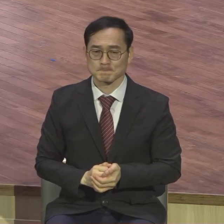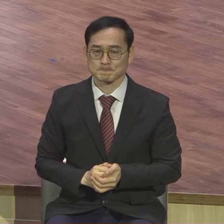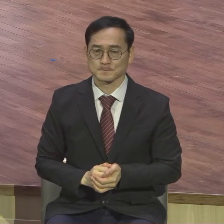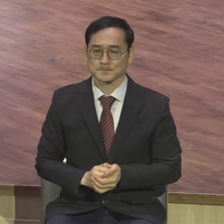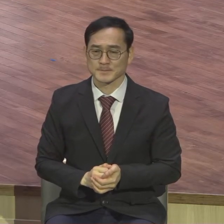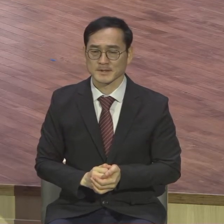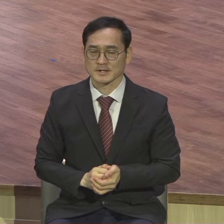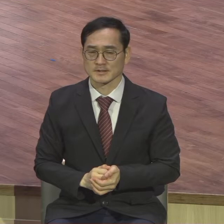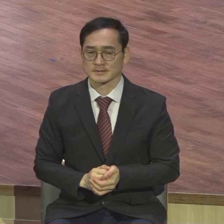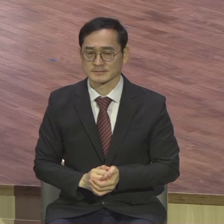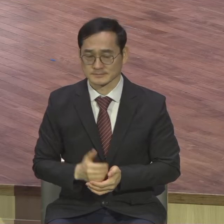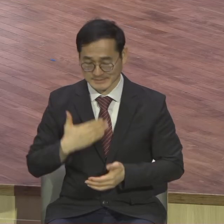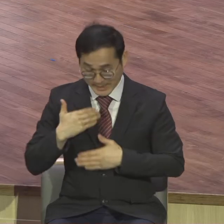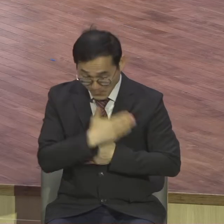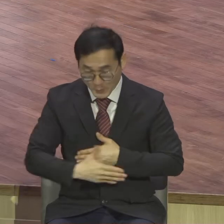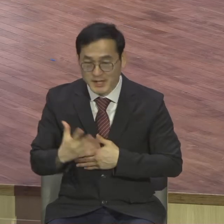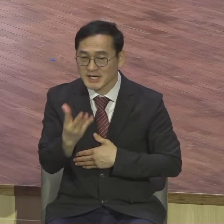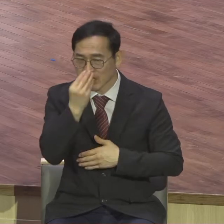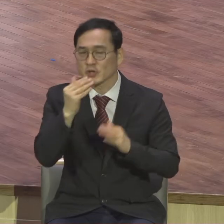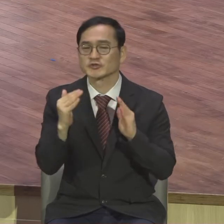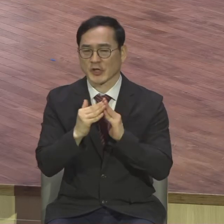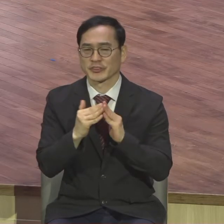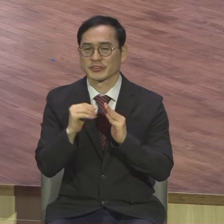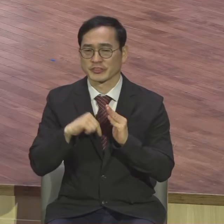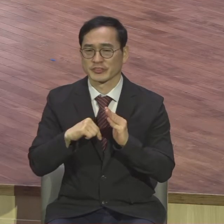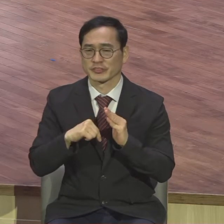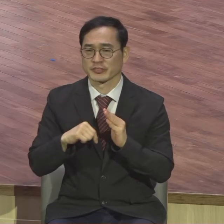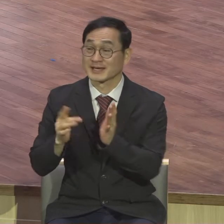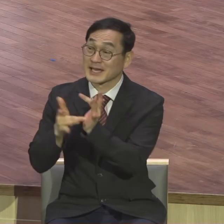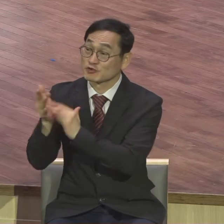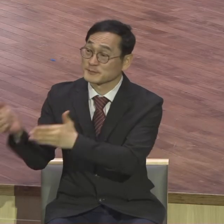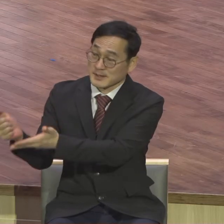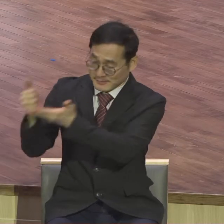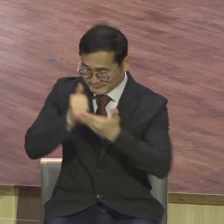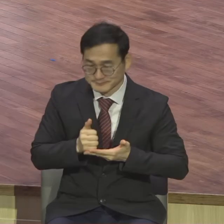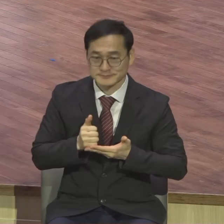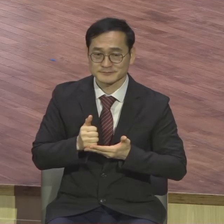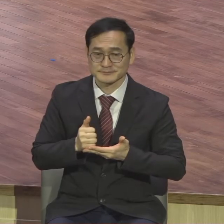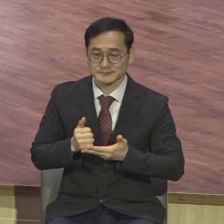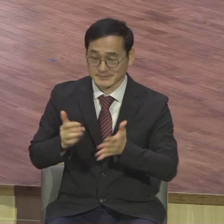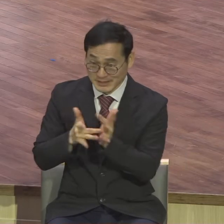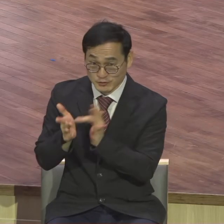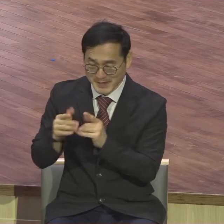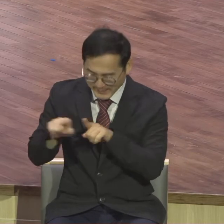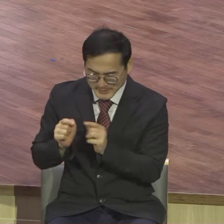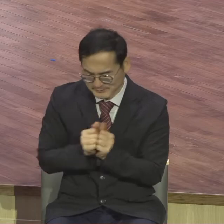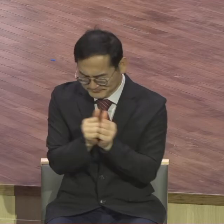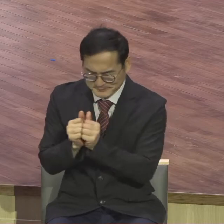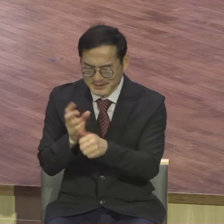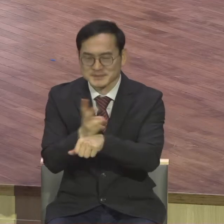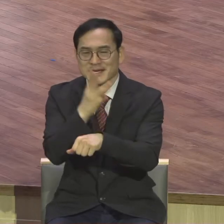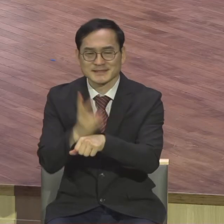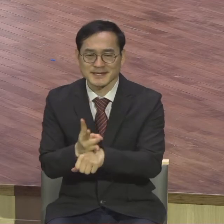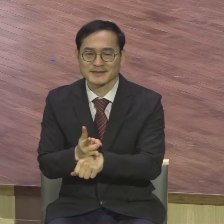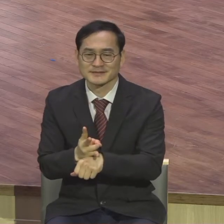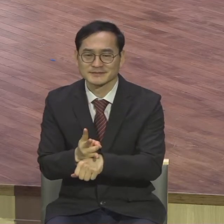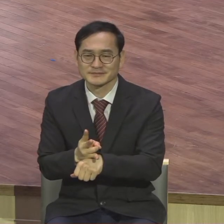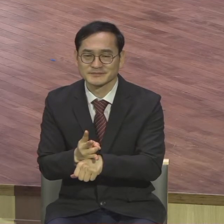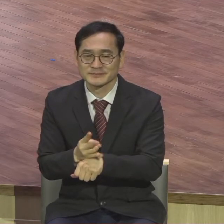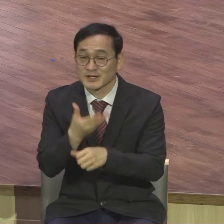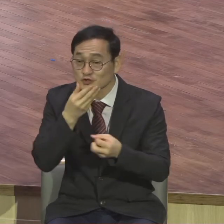위드하는 축복 이걸 24시 누리면서 25 영혼의 응답 속에 들어가시기를 주님으로 축복합니다.